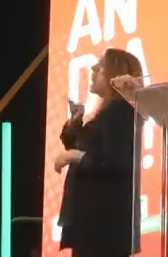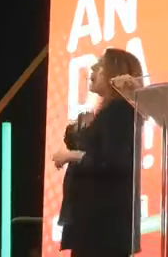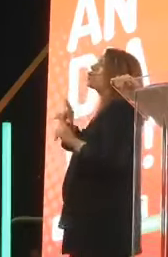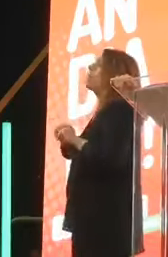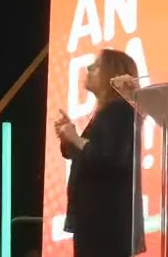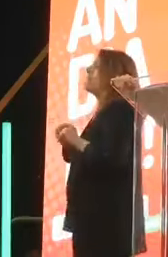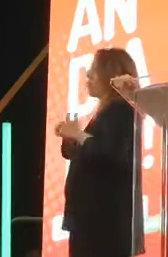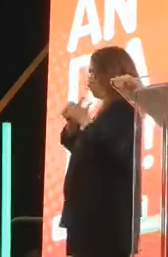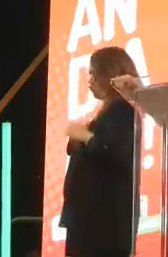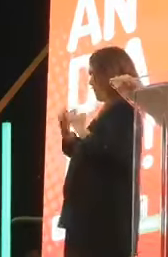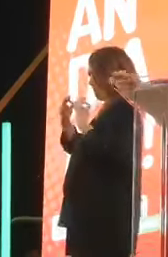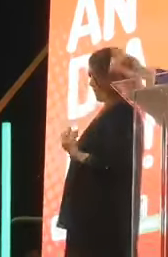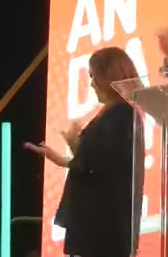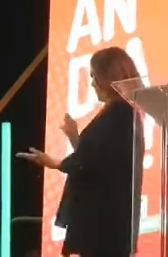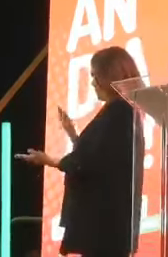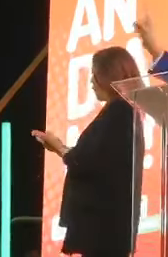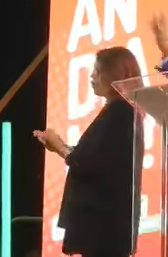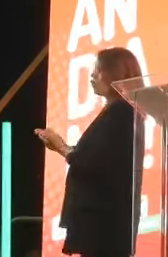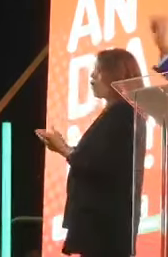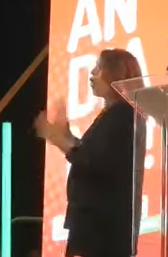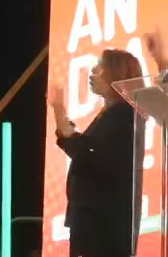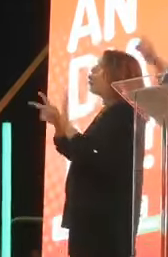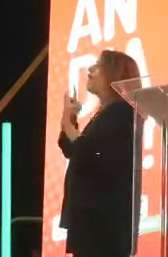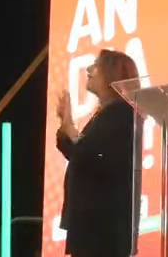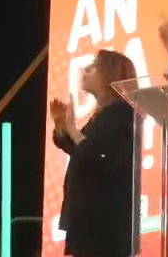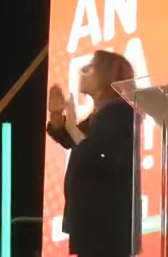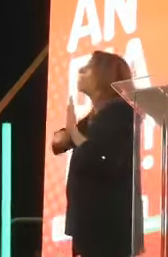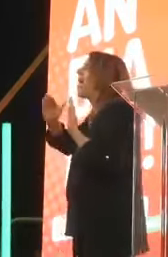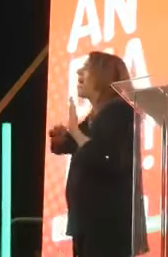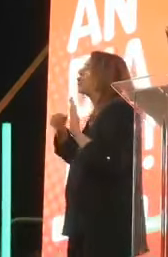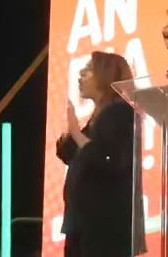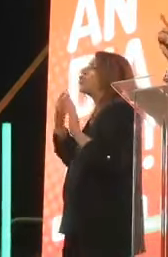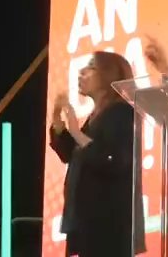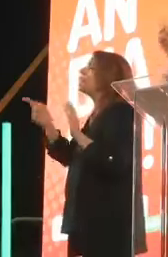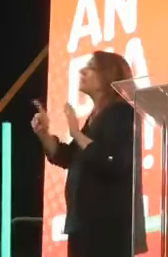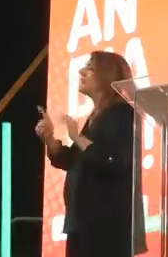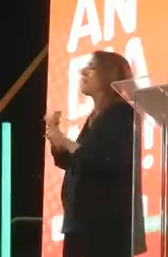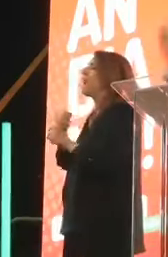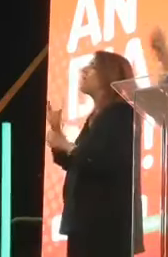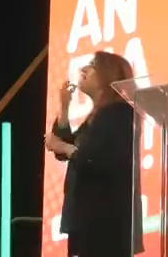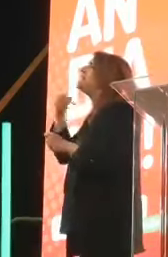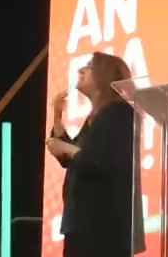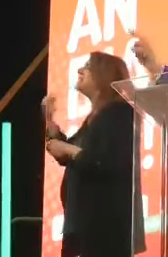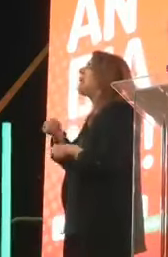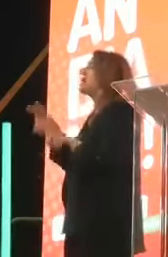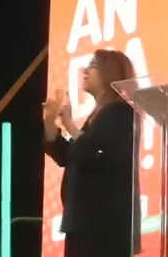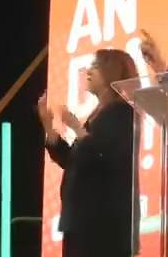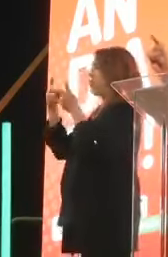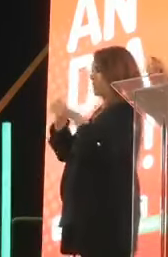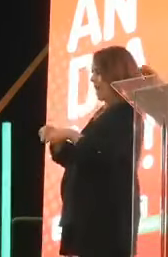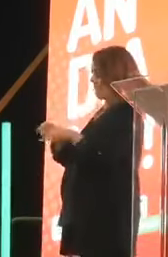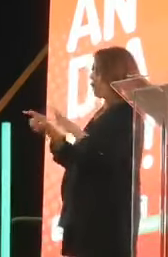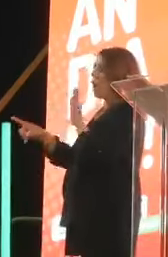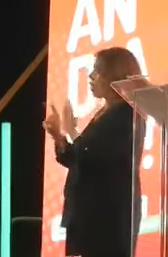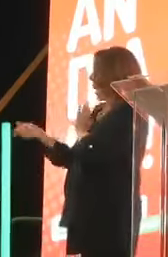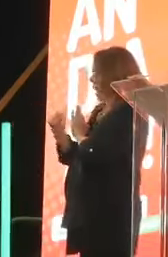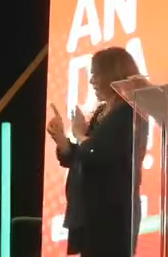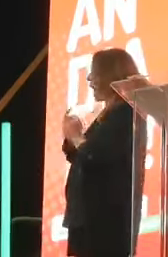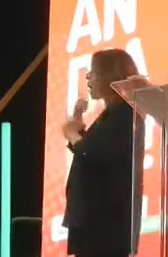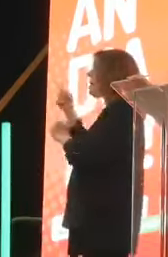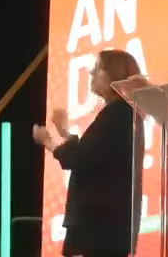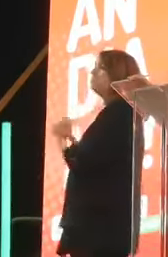minimo, per dire che sotto i 9 euro non è lavoro, è sfruttamento e non può essere legale.